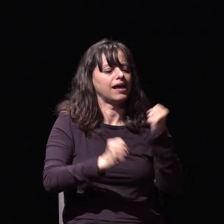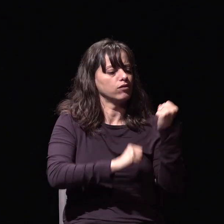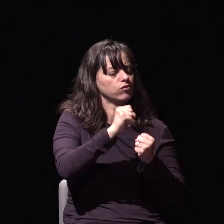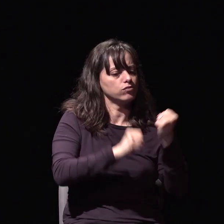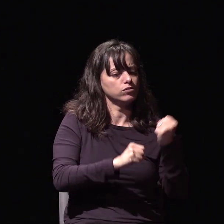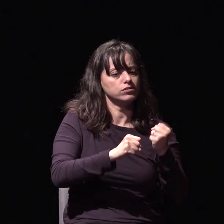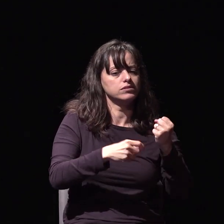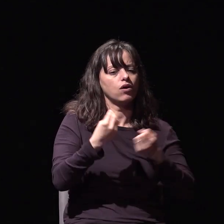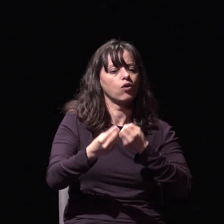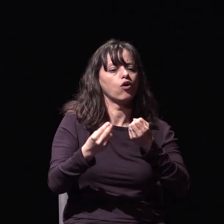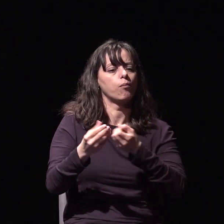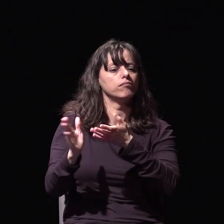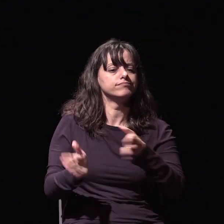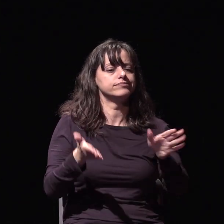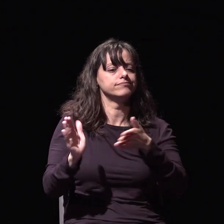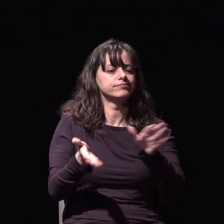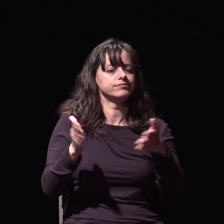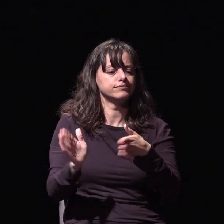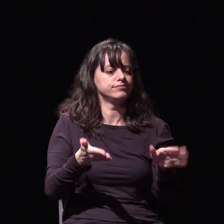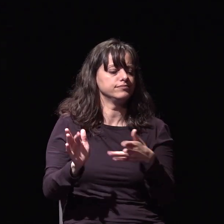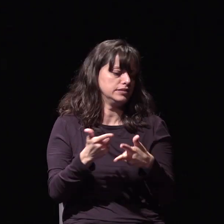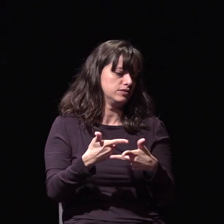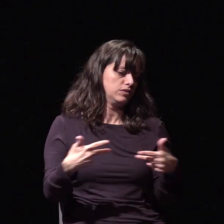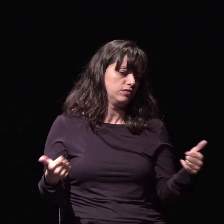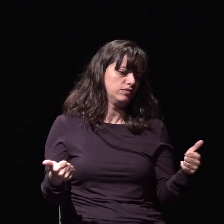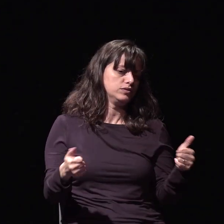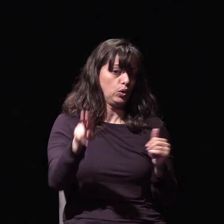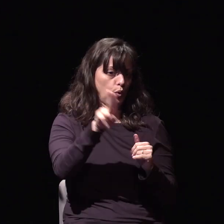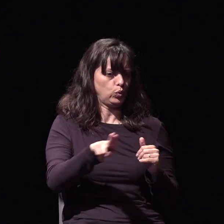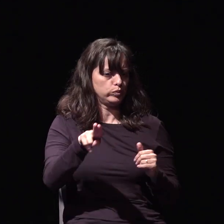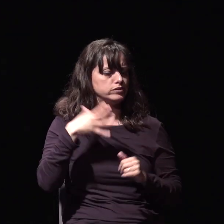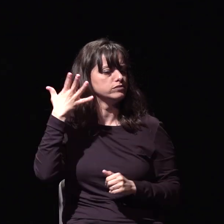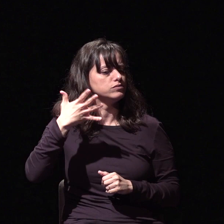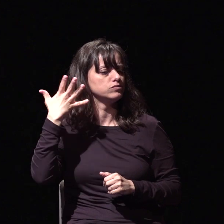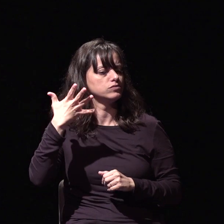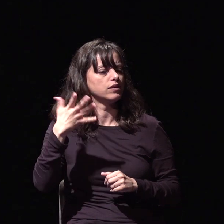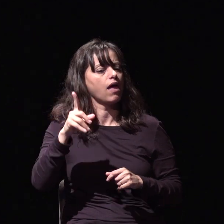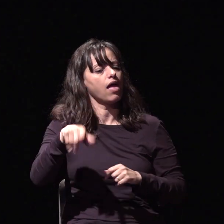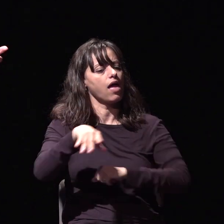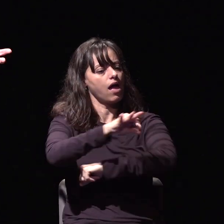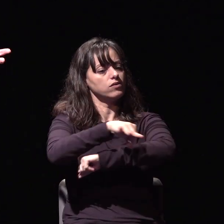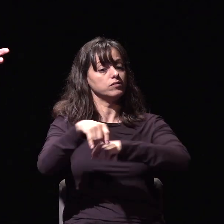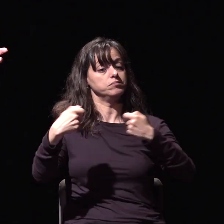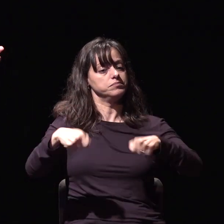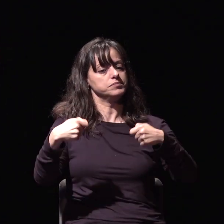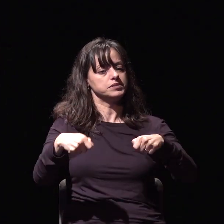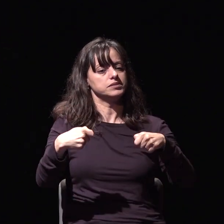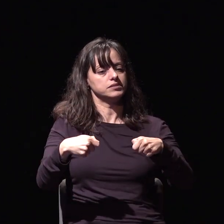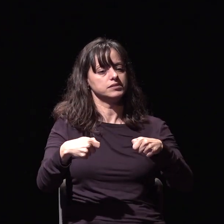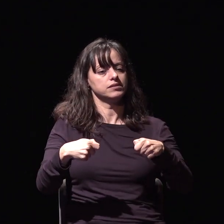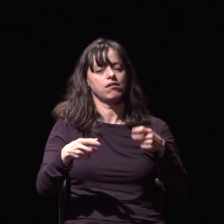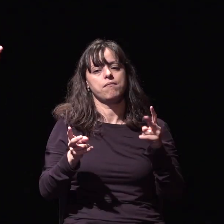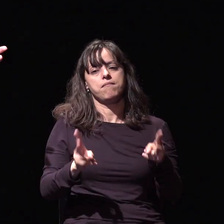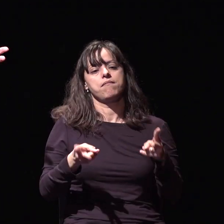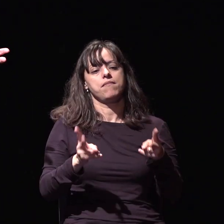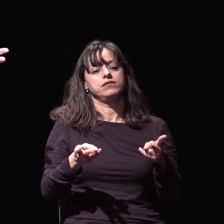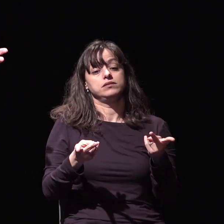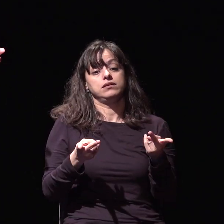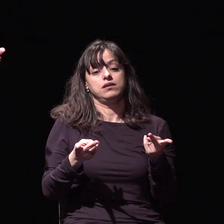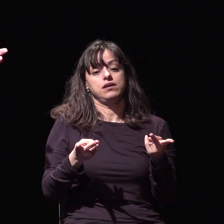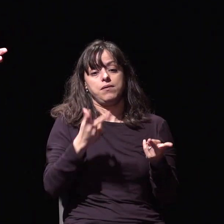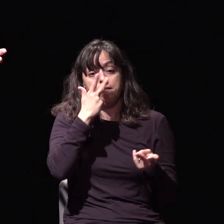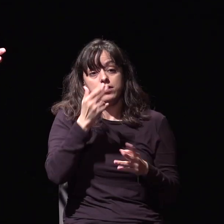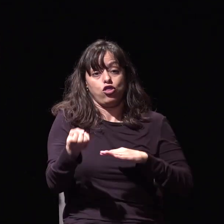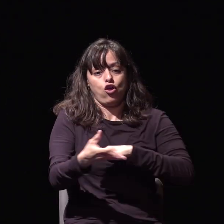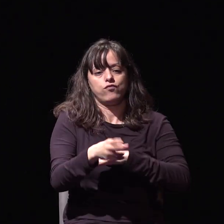uma arquitetura feita em série, né, e usa-se esse discurso para dizer, então, a arquitetura tem que permanecer o tempo todo como se fosse